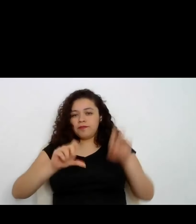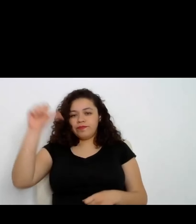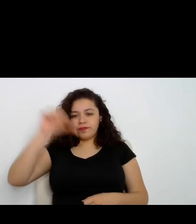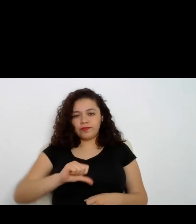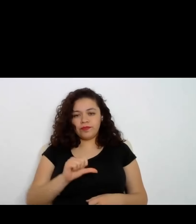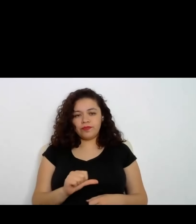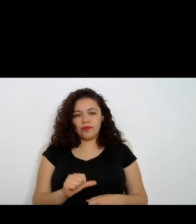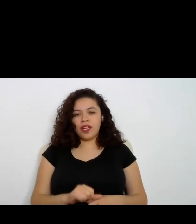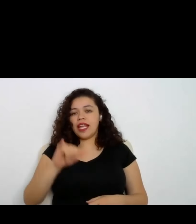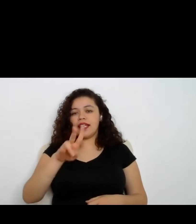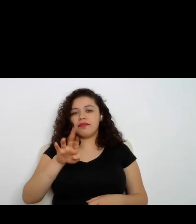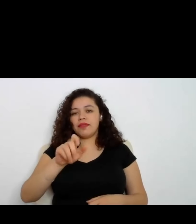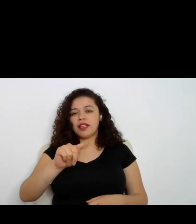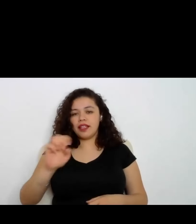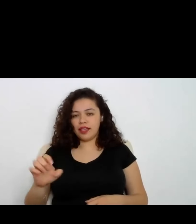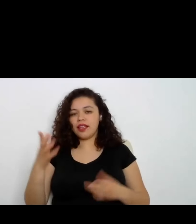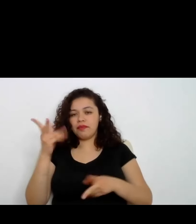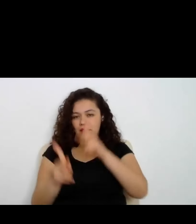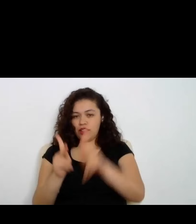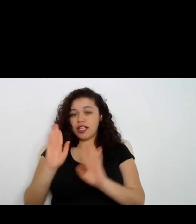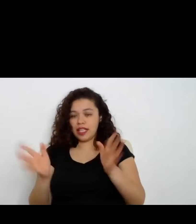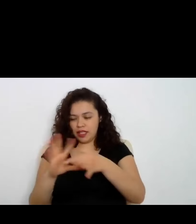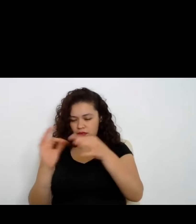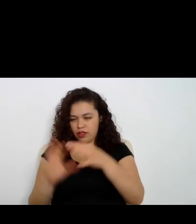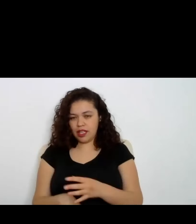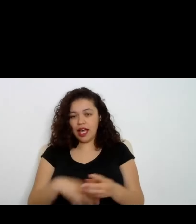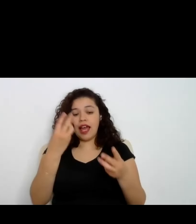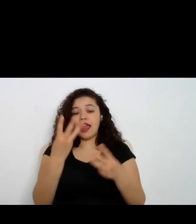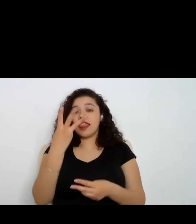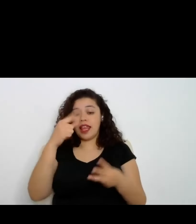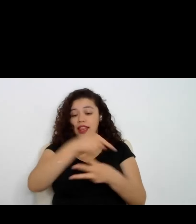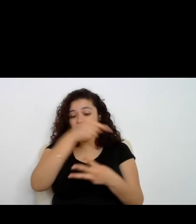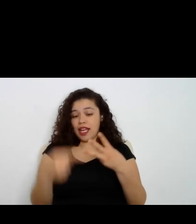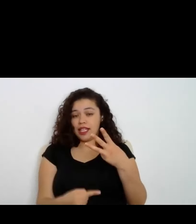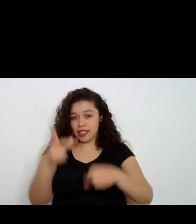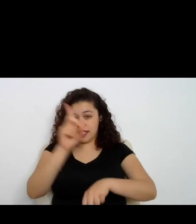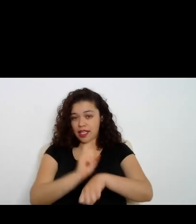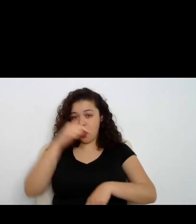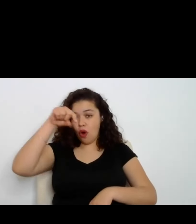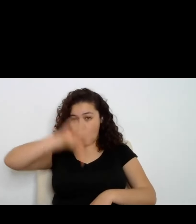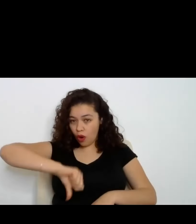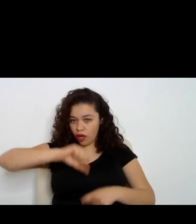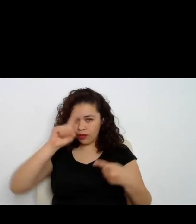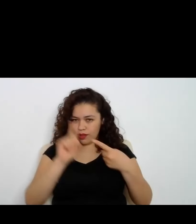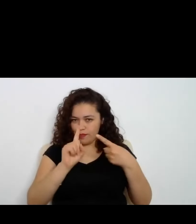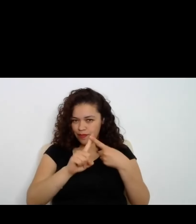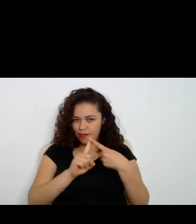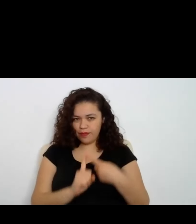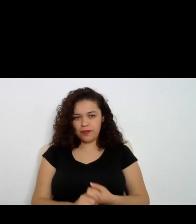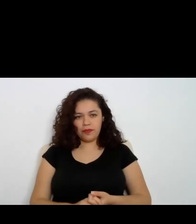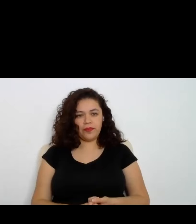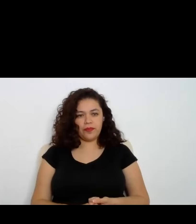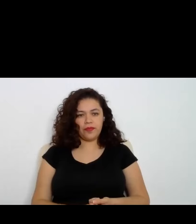había platicado Ivette, esta es la primera sesión de 3 que vamos a dar. Hoy